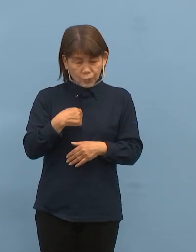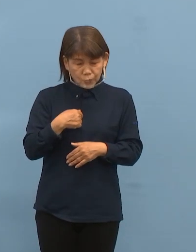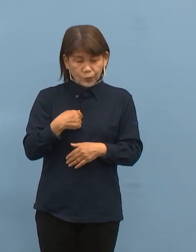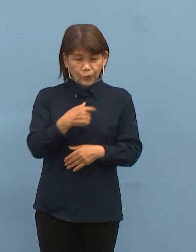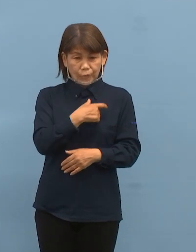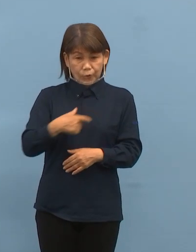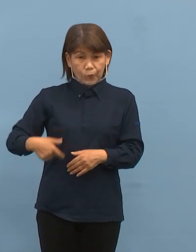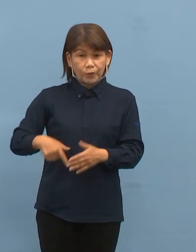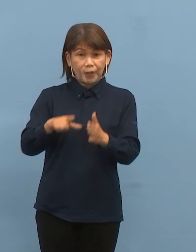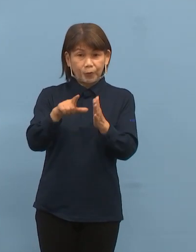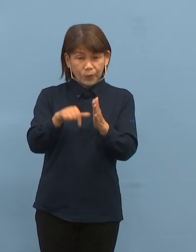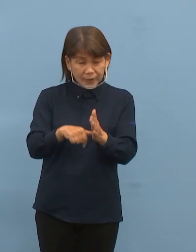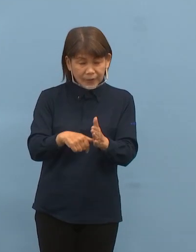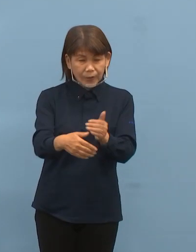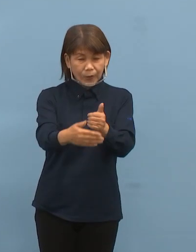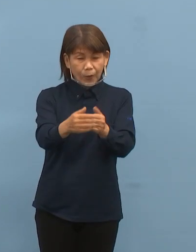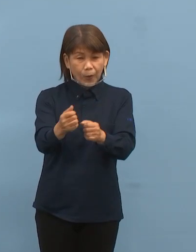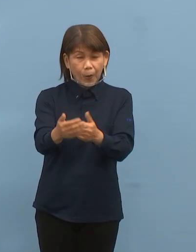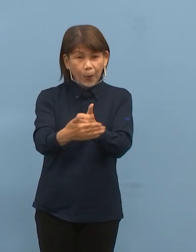民党長崎県連であったり、